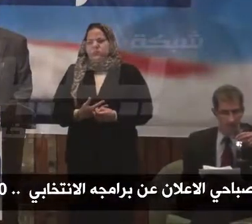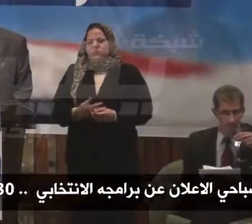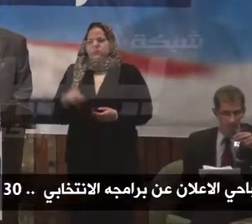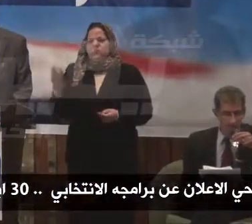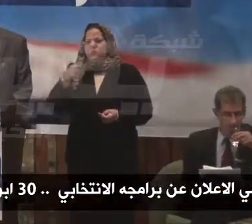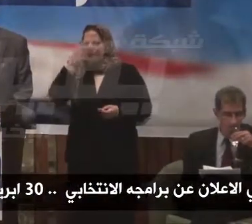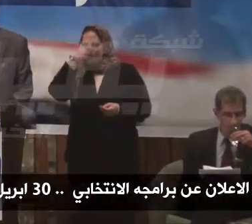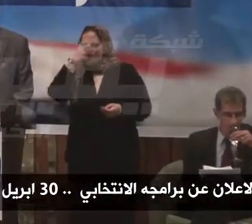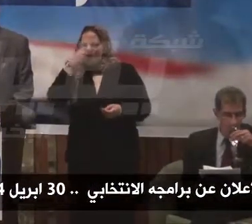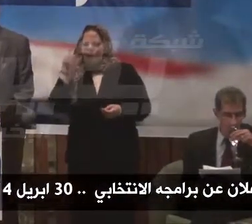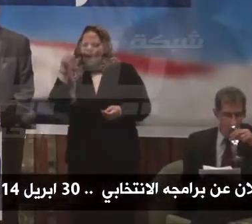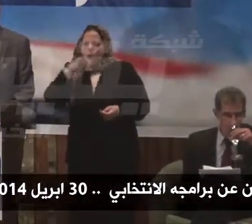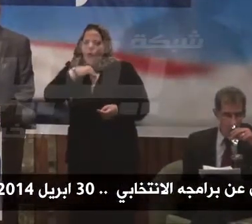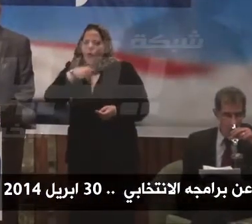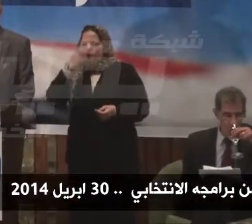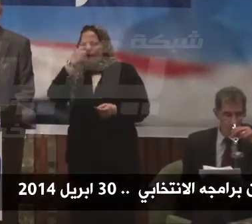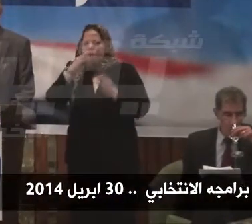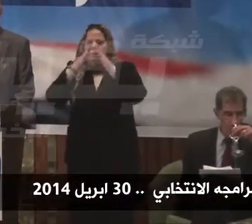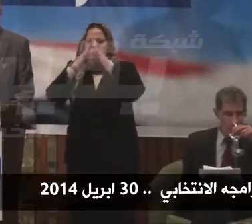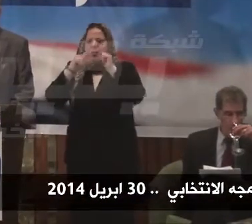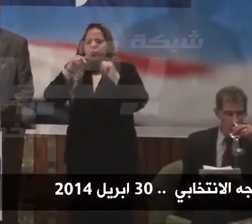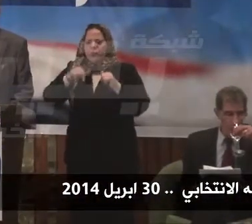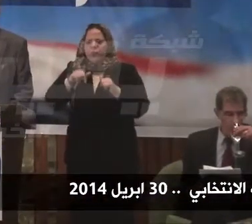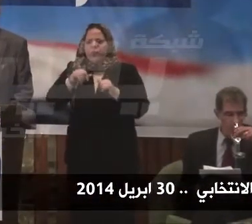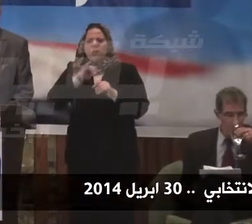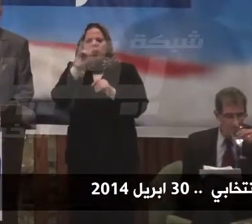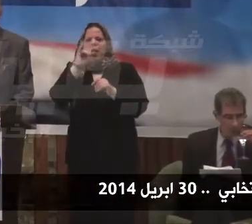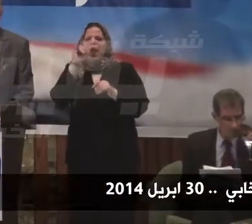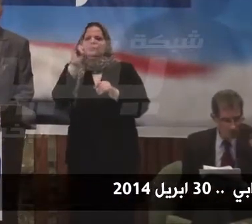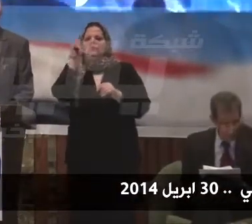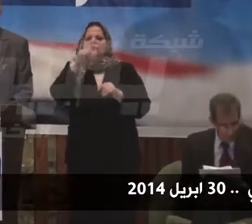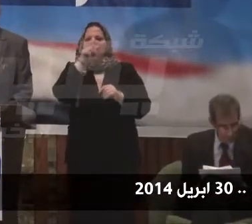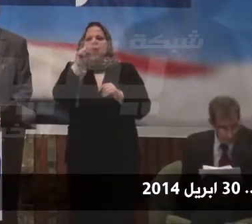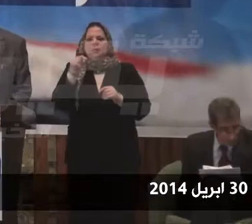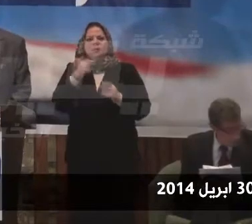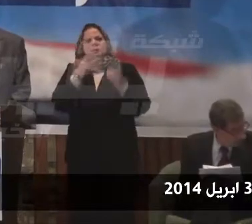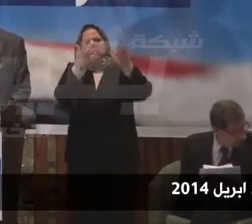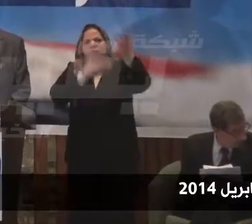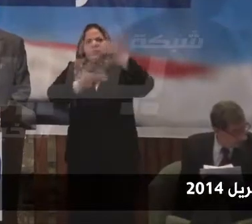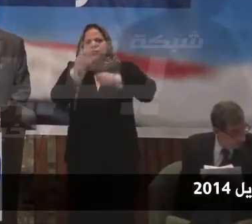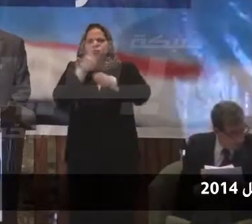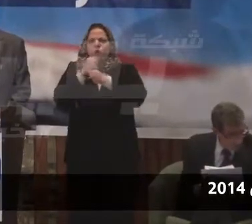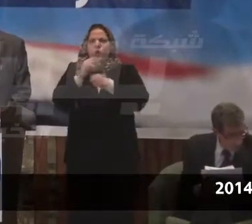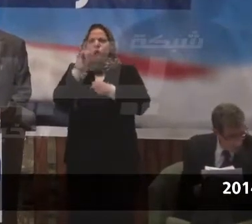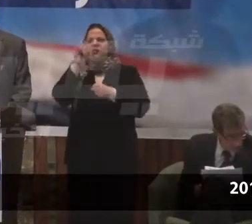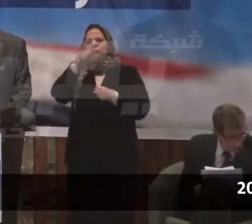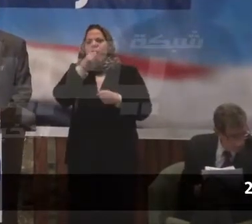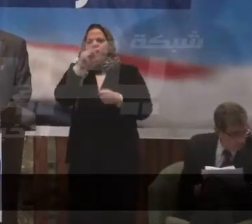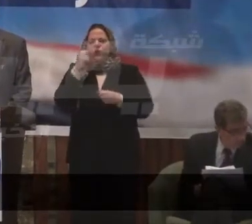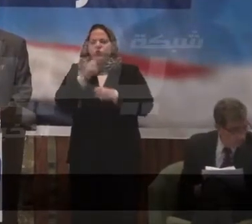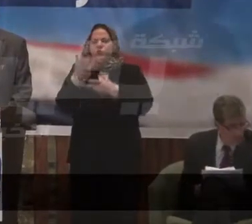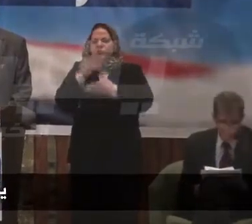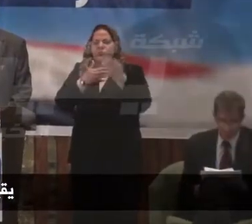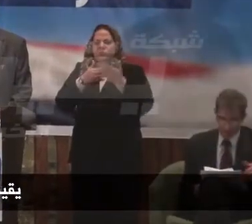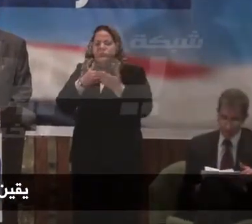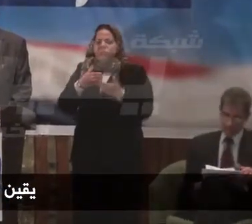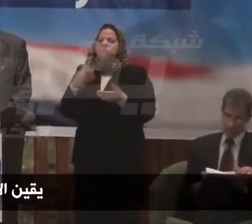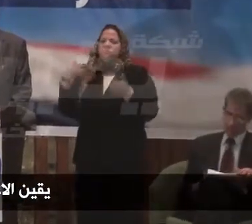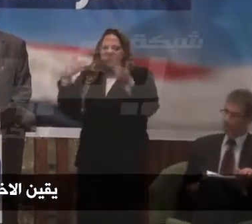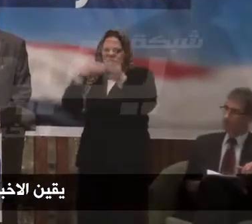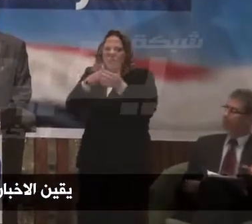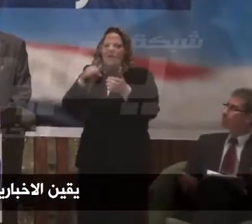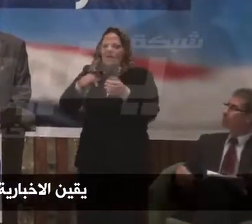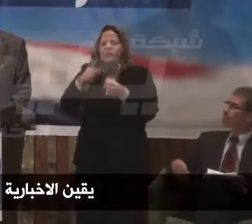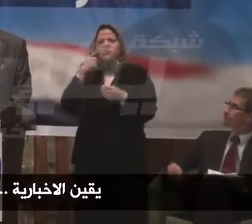جميعنا يعلم أن مصر تستورد 50% على الأقل من غذائها، ورغم ذلك